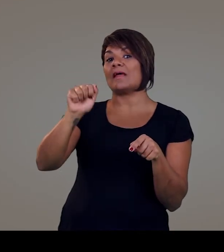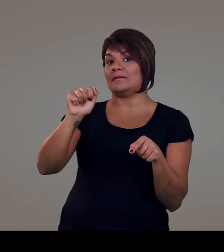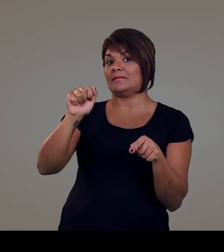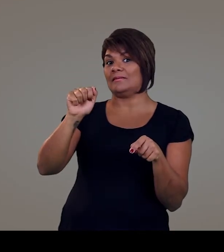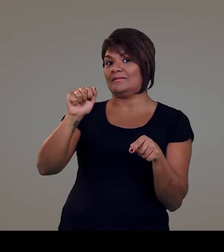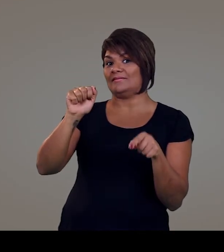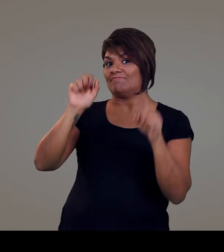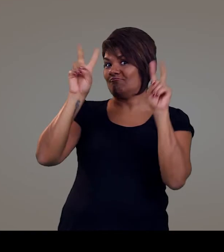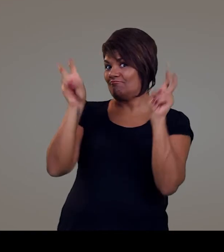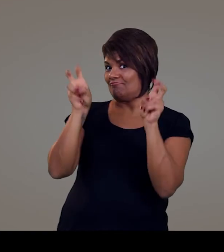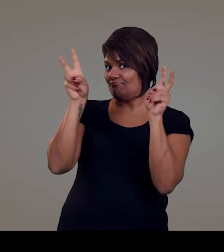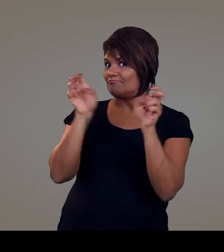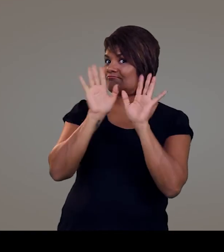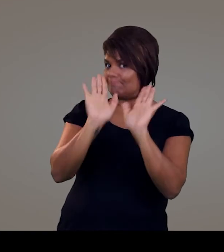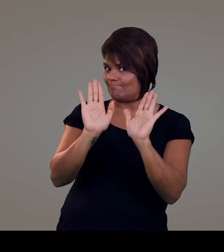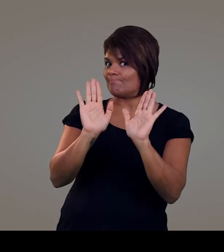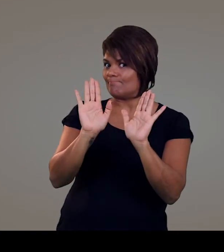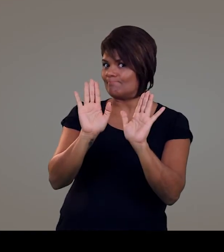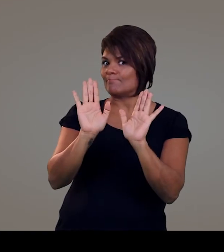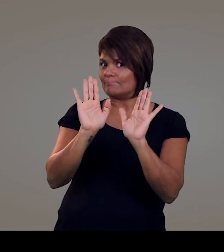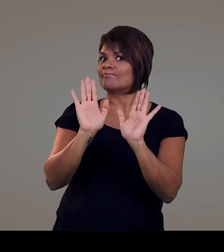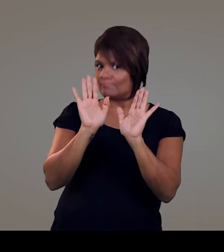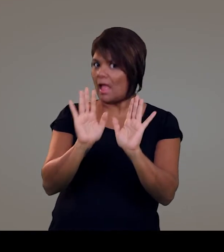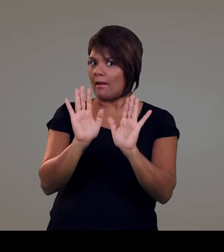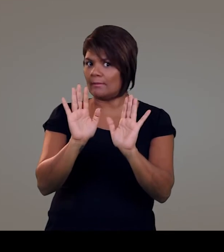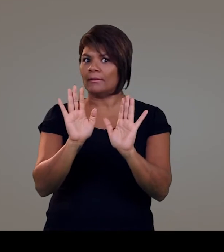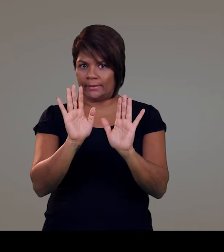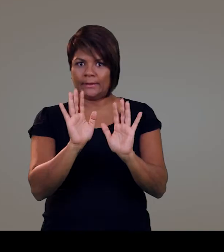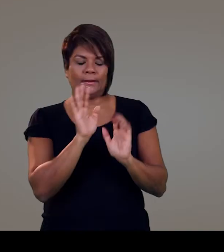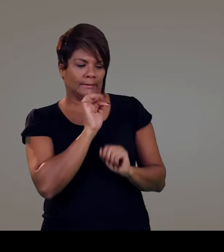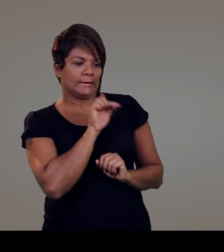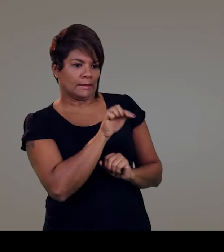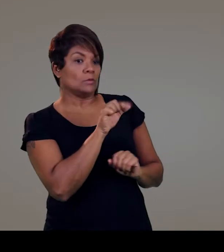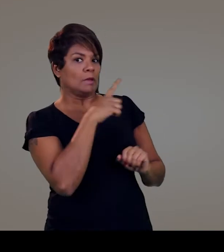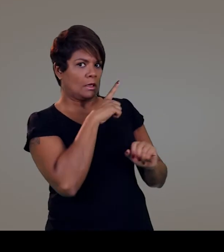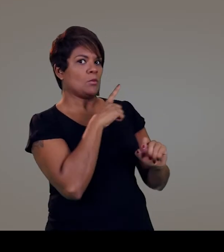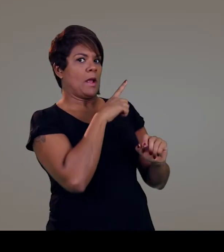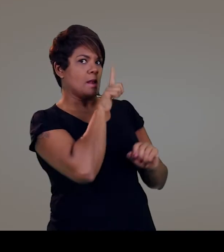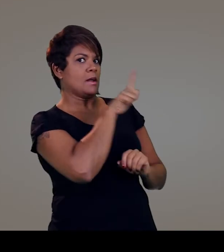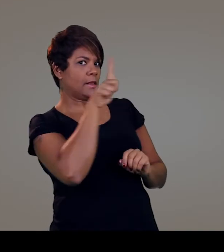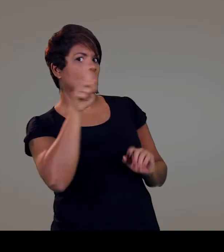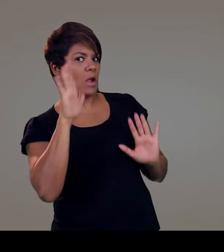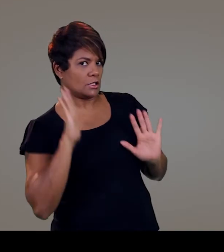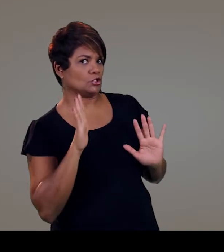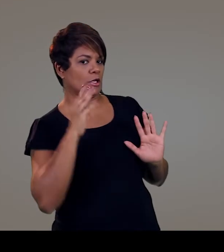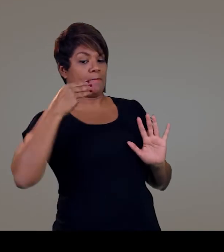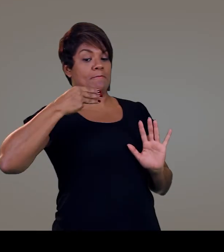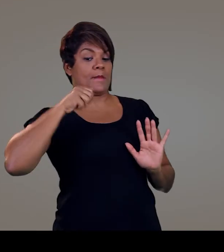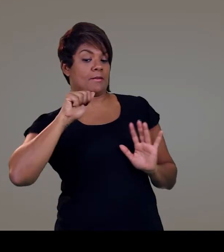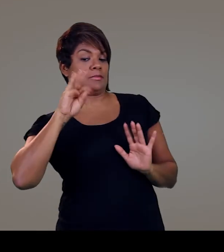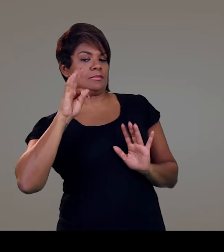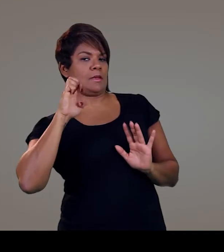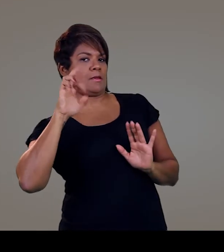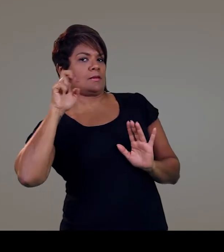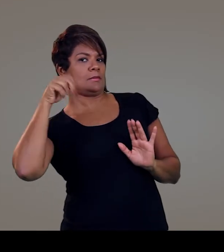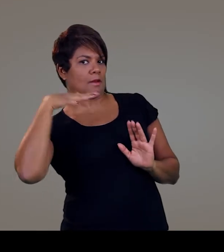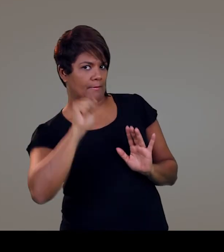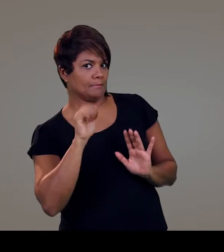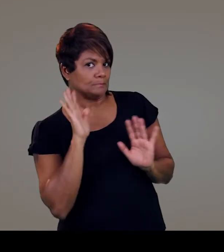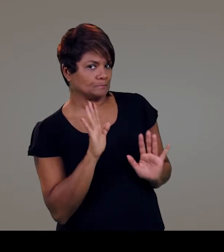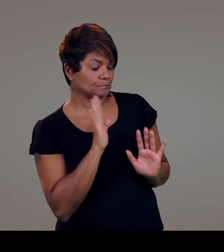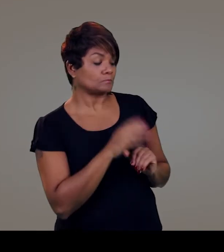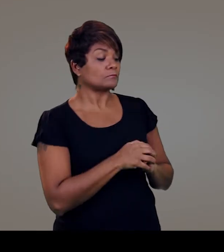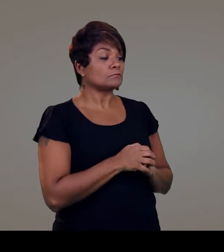filho, né? Então, quando eu falo para pai e para filho, eu estou falando, olha, o pai vai ter que aprender esta